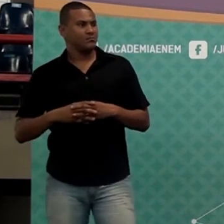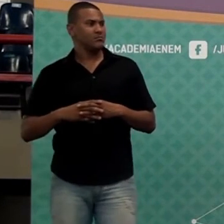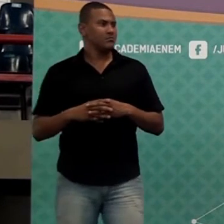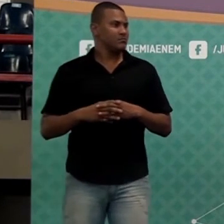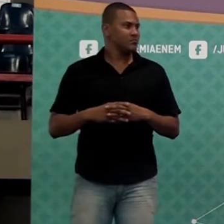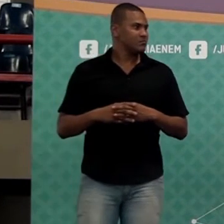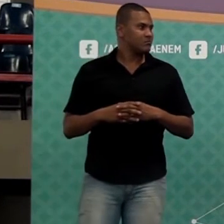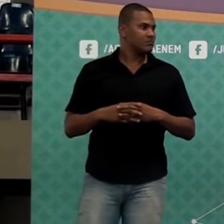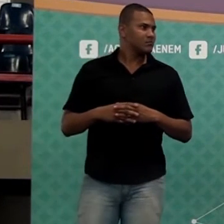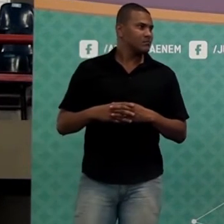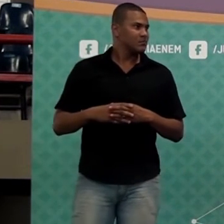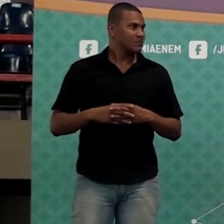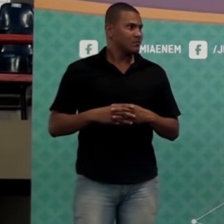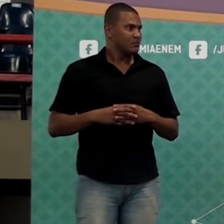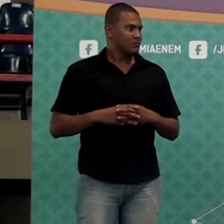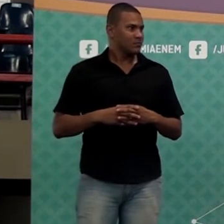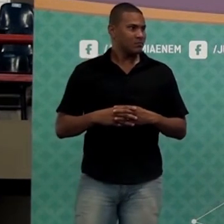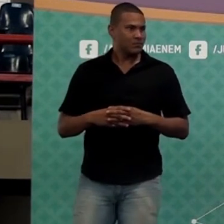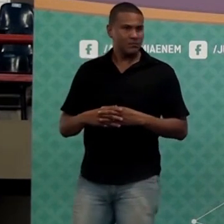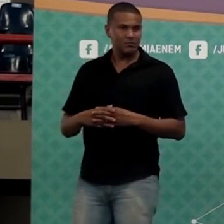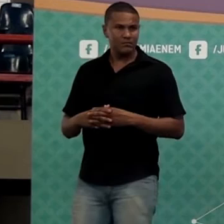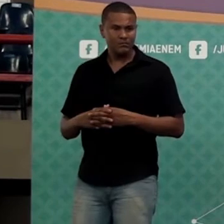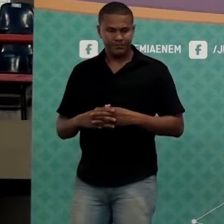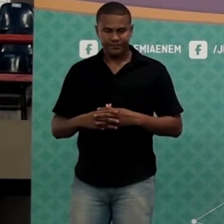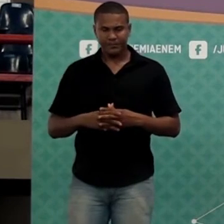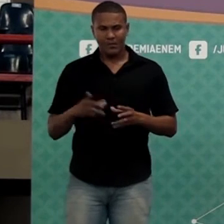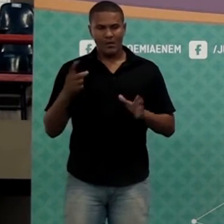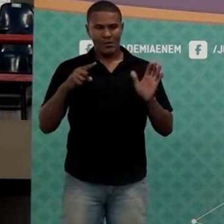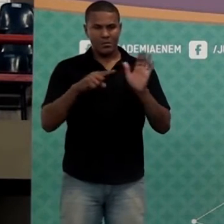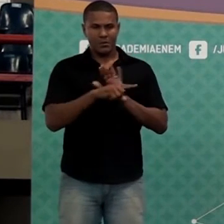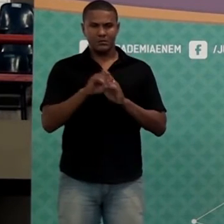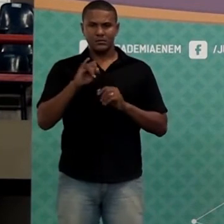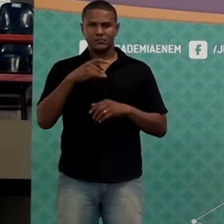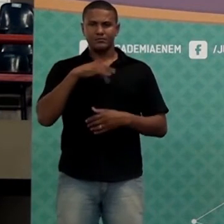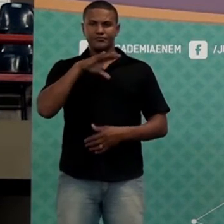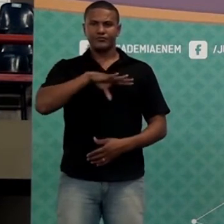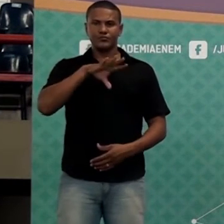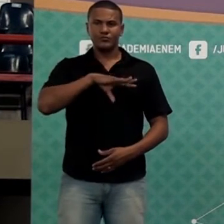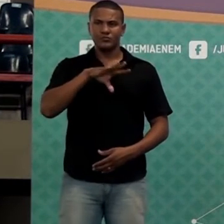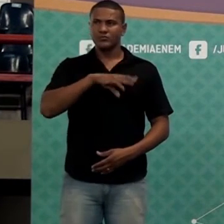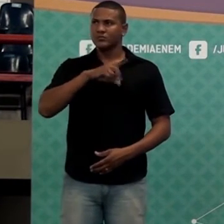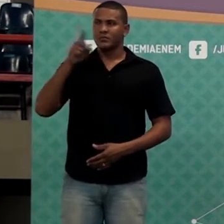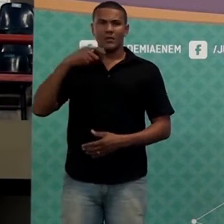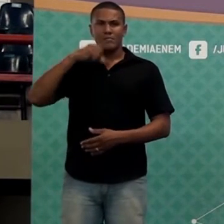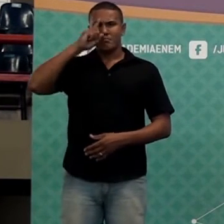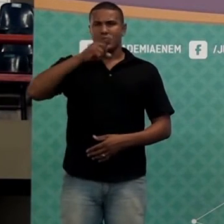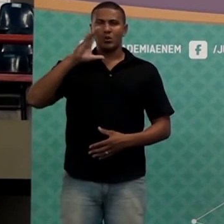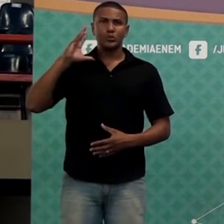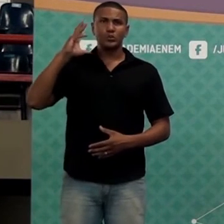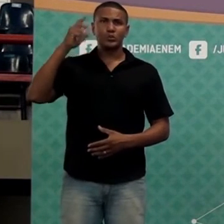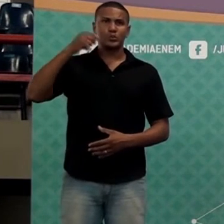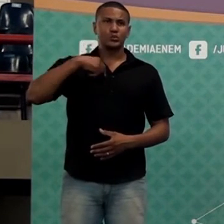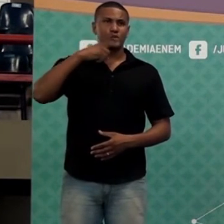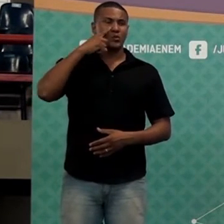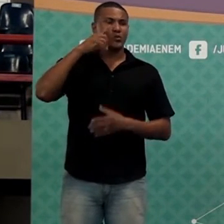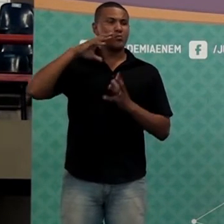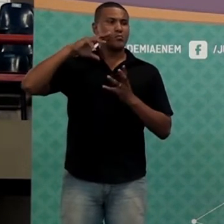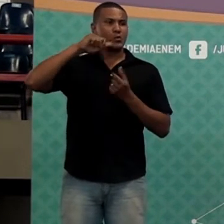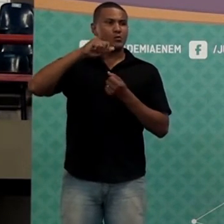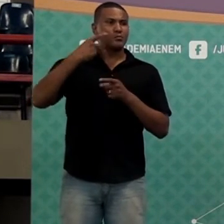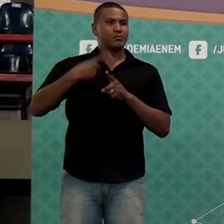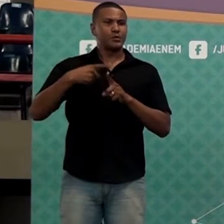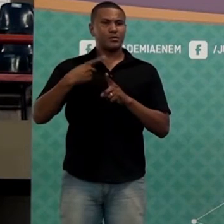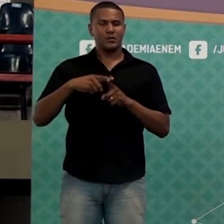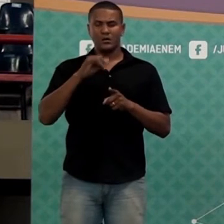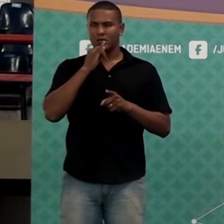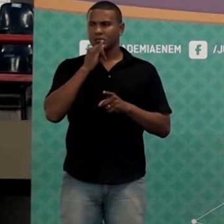Pergunta, eu vou responder logo aqui, para a gente não ir matando as perguntas. Professor, se Portugal mandou no mundo durante o mercantilismo, por que não impuseram a